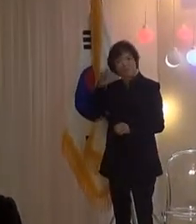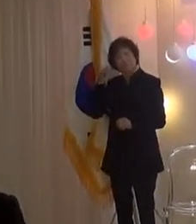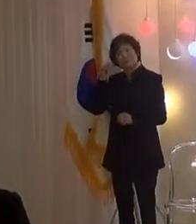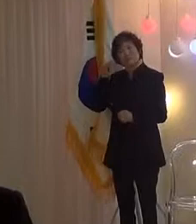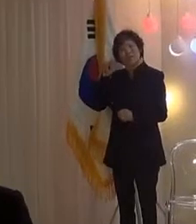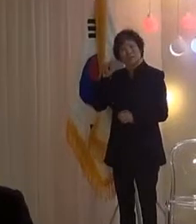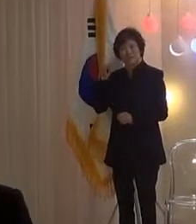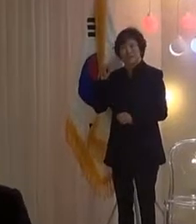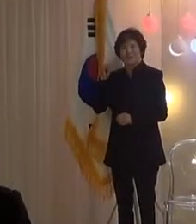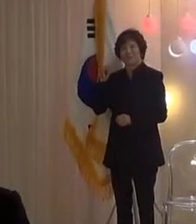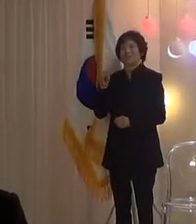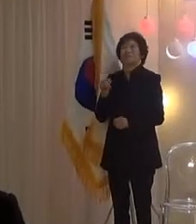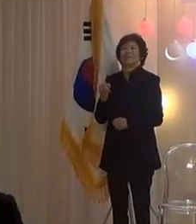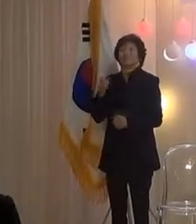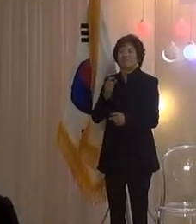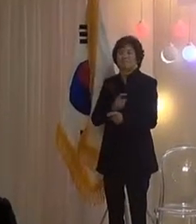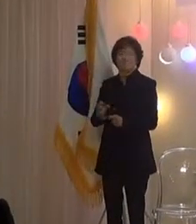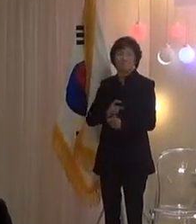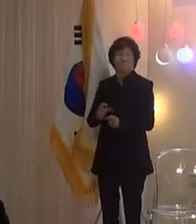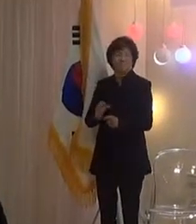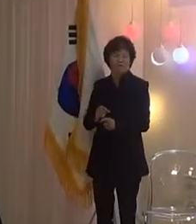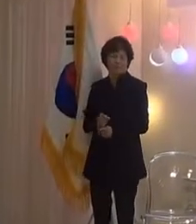되나 고민 한두 번 한 것도 아니고요.